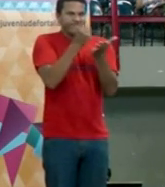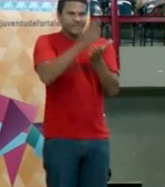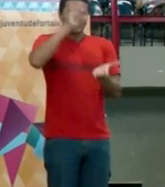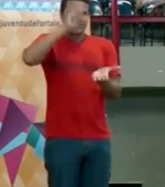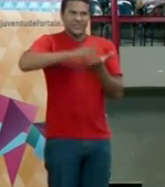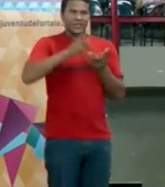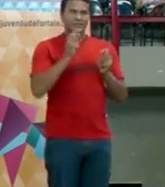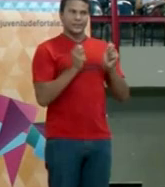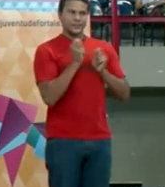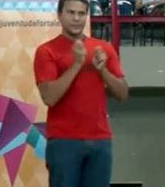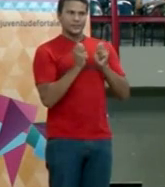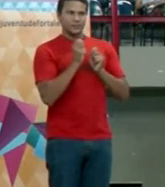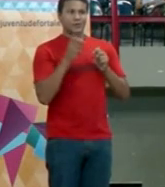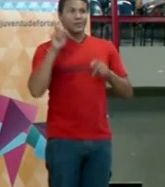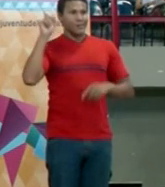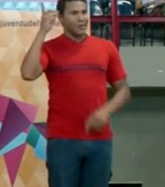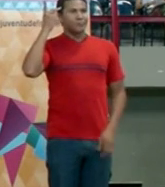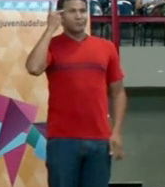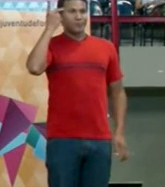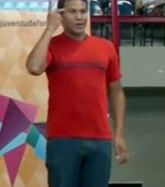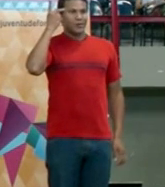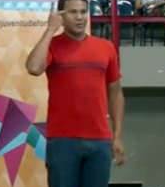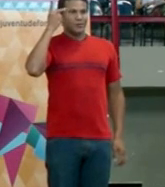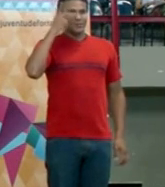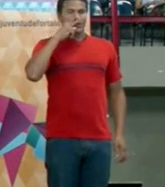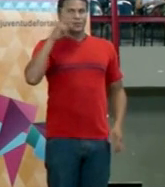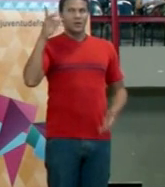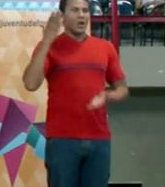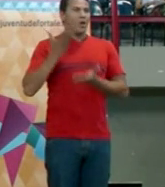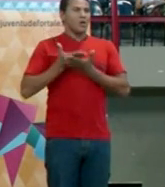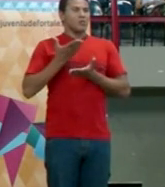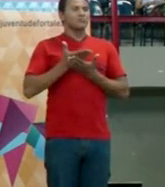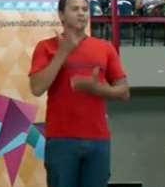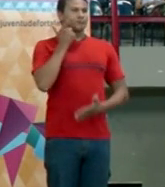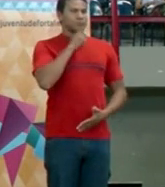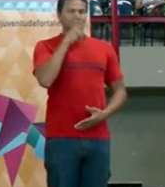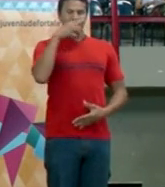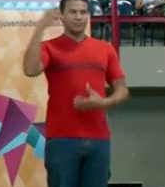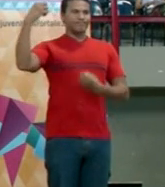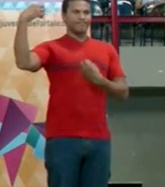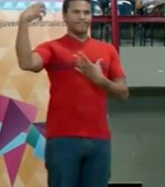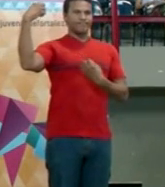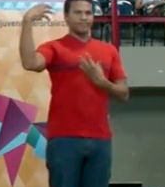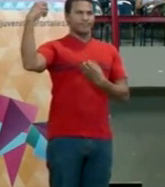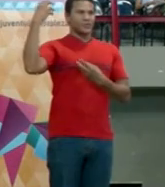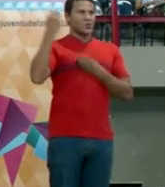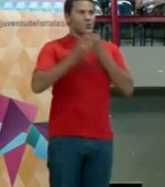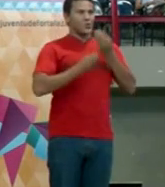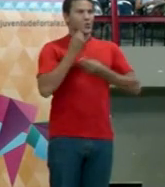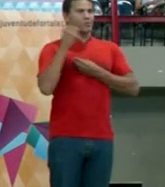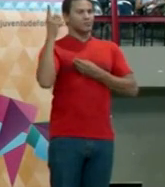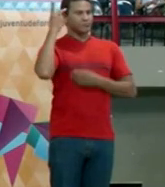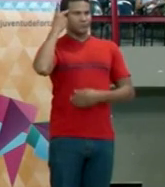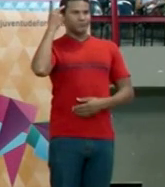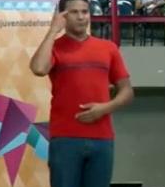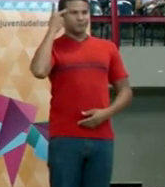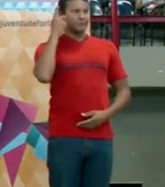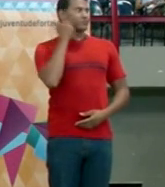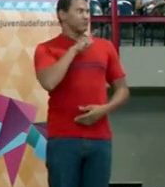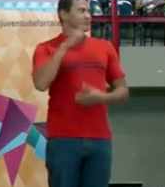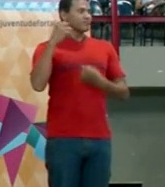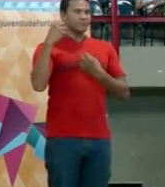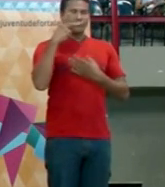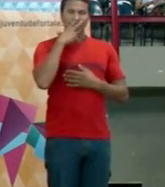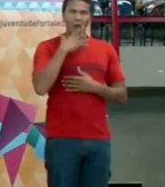Tá certo? E os paulistas, nesse sentido, nos deram aula de como economizar esse bem precioso.